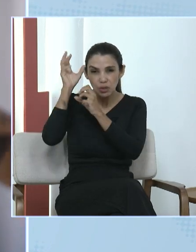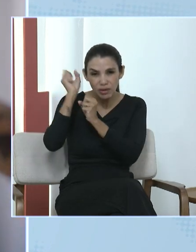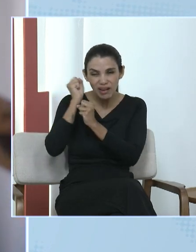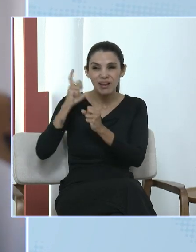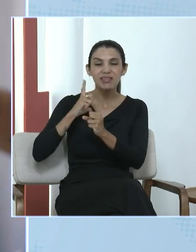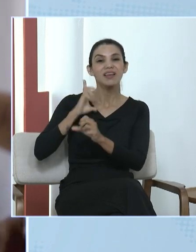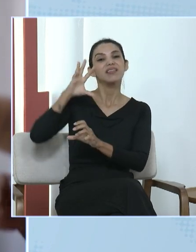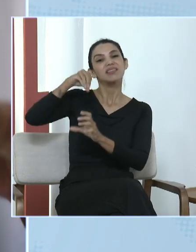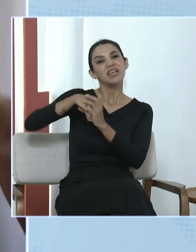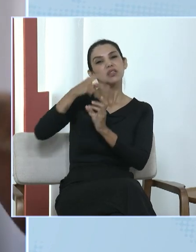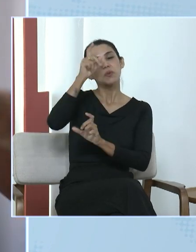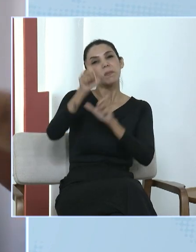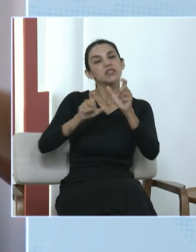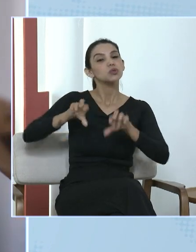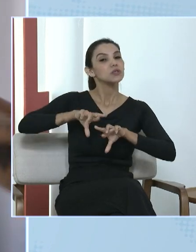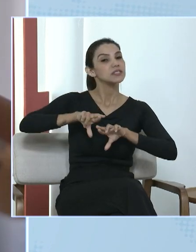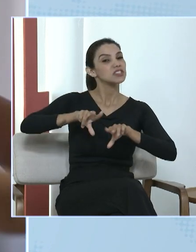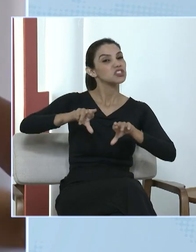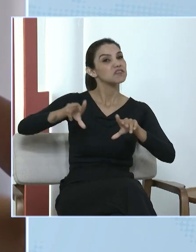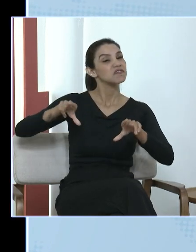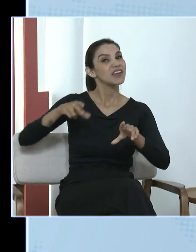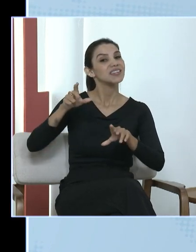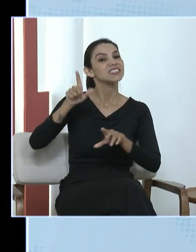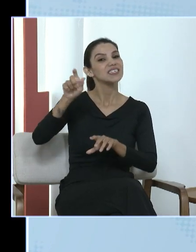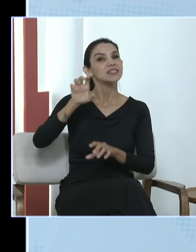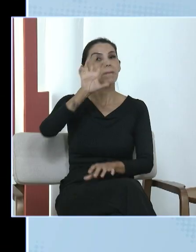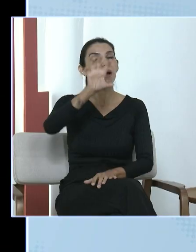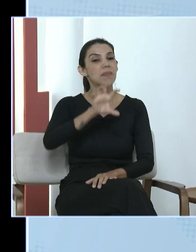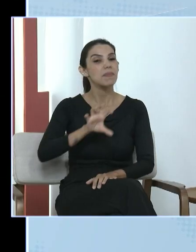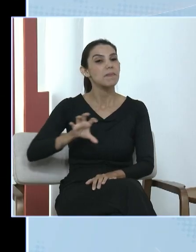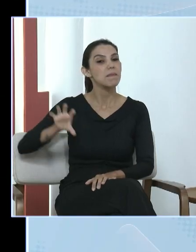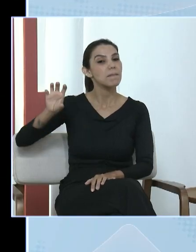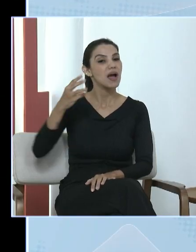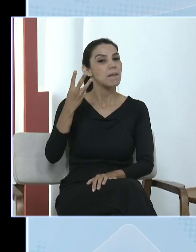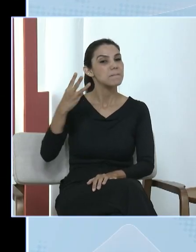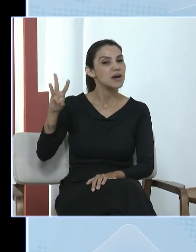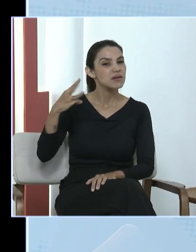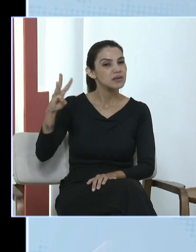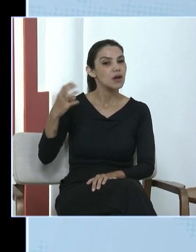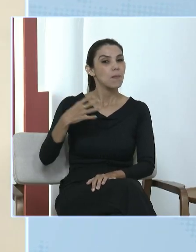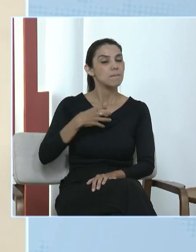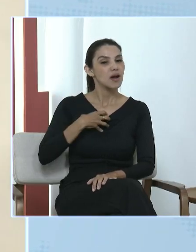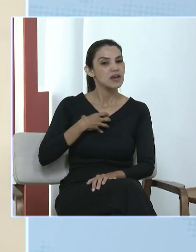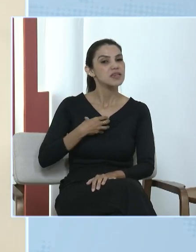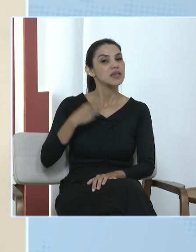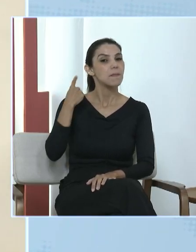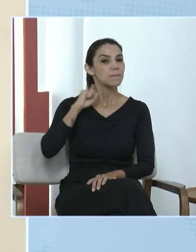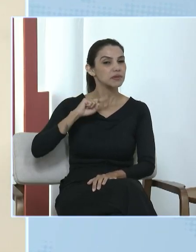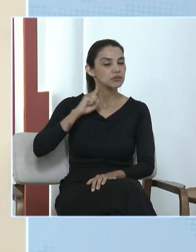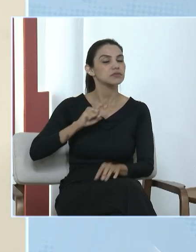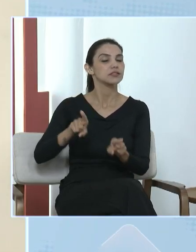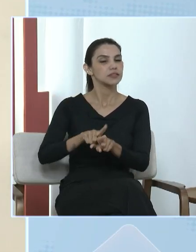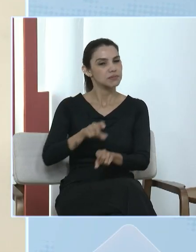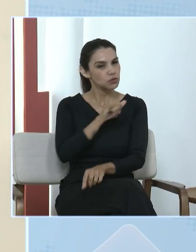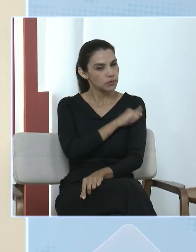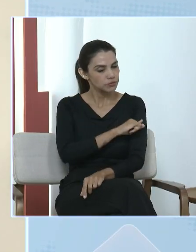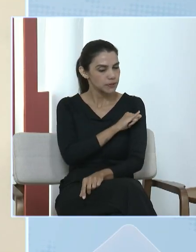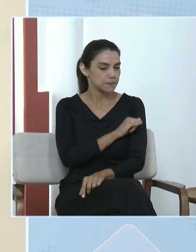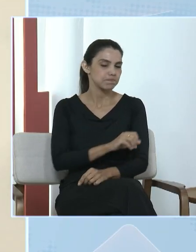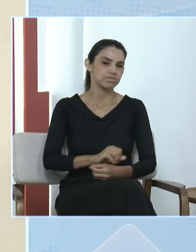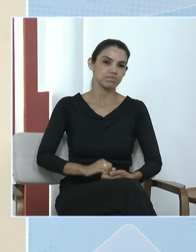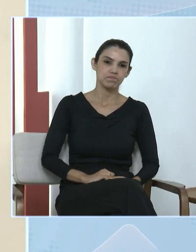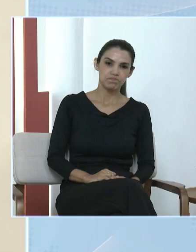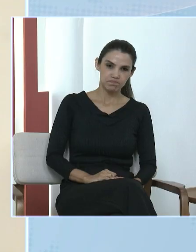culturas e geografias do país. Foi assim no Maranhão, na Bahia, em Minas Gerais e no Rio de Janeiro. Nos últimos anos, nós temos visto